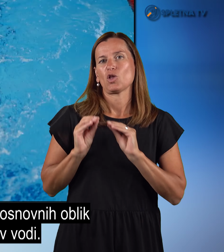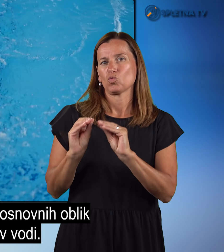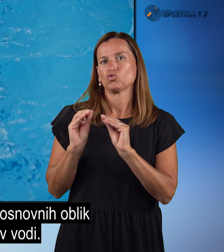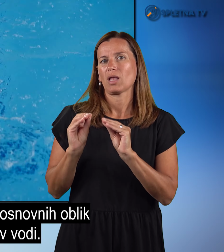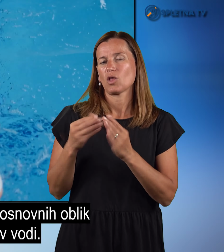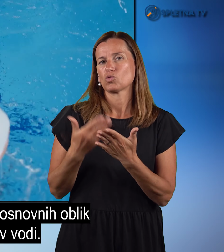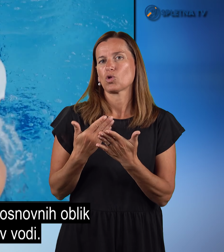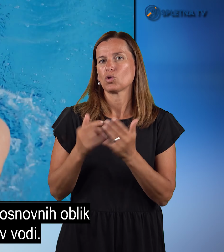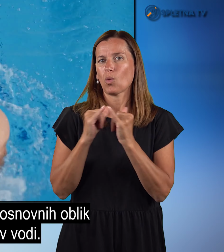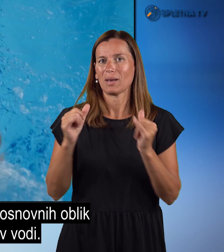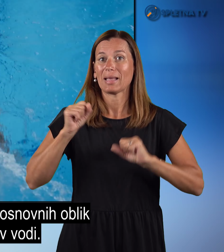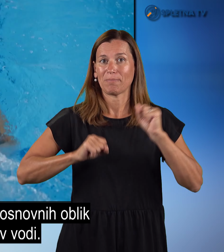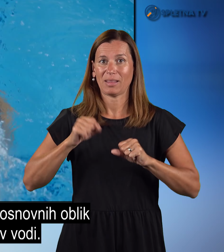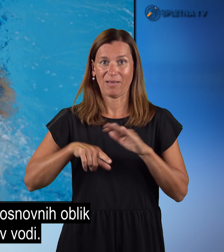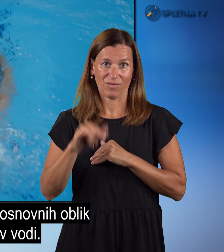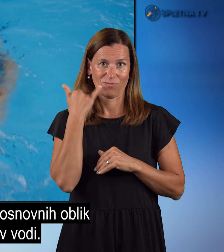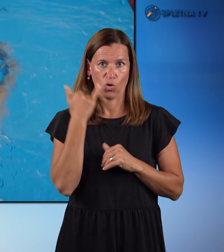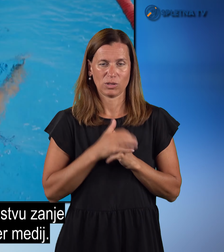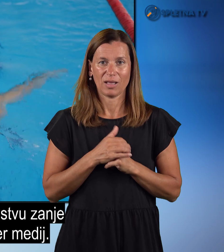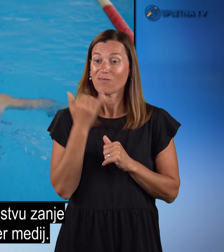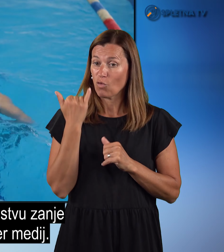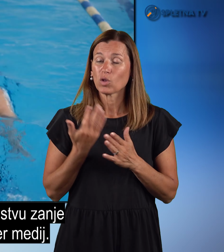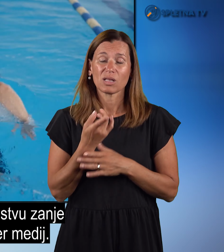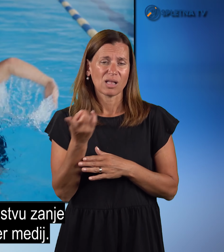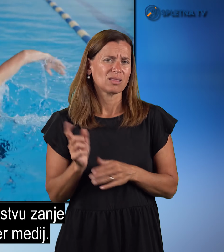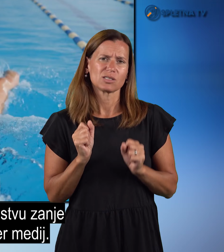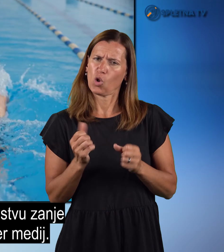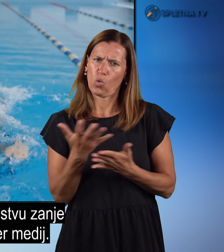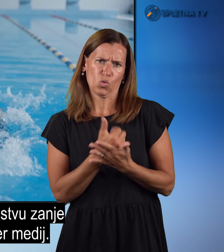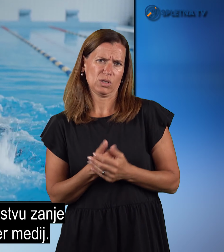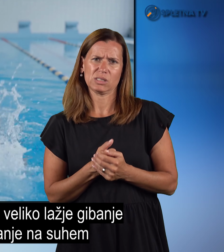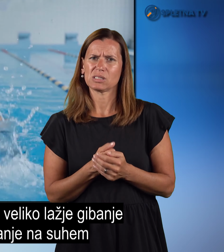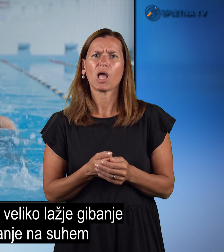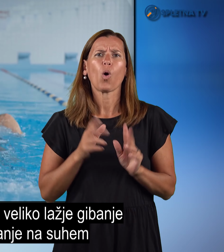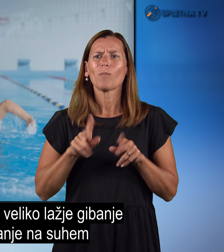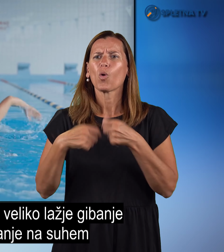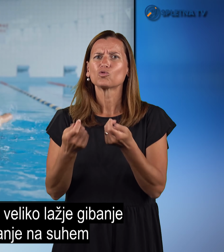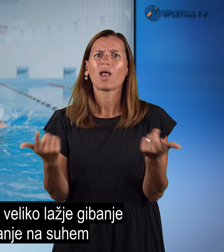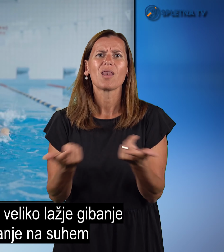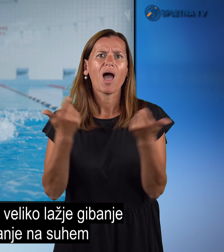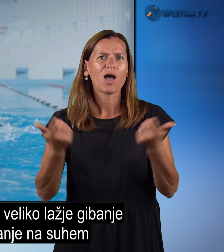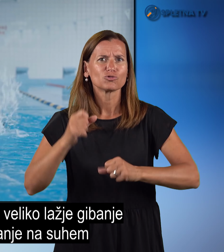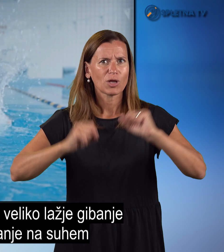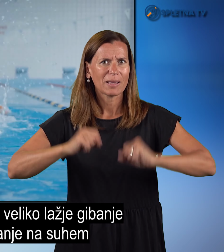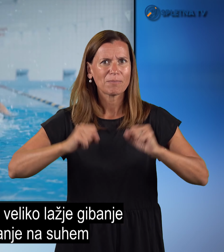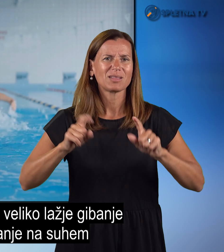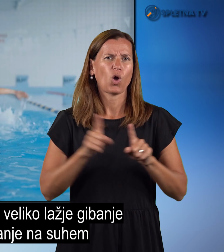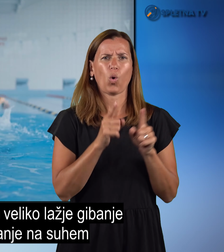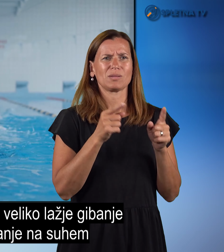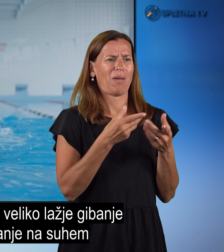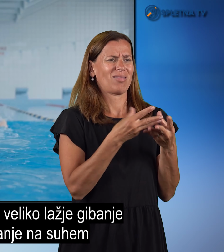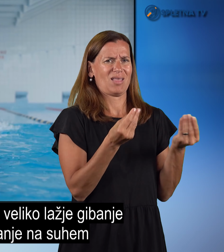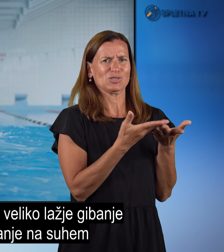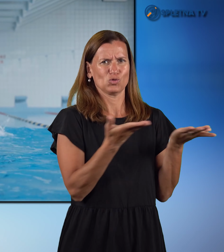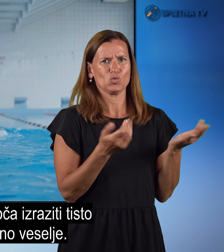osnovnih oblik gibanja v vodi. Voda je v bistvu za njih zelo dober medij. Marsikomu omogoča veliko lažje gibanje kot v bistvu gibanje